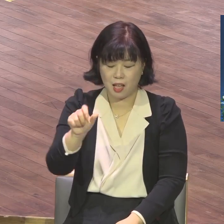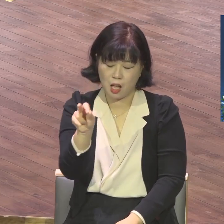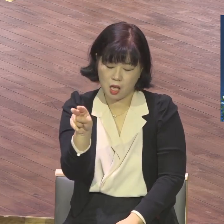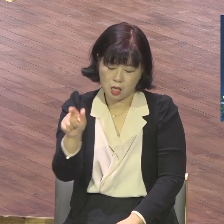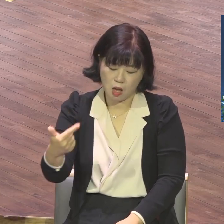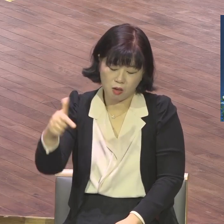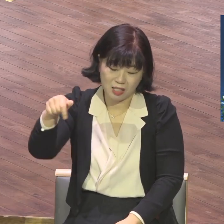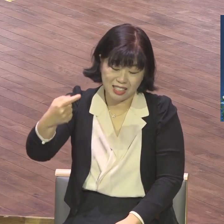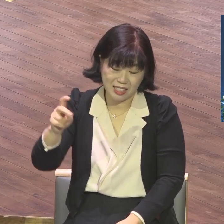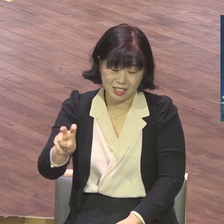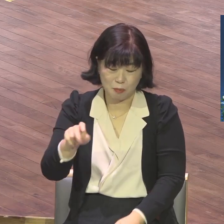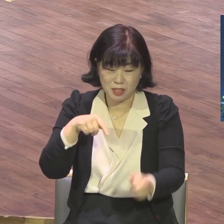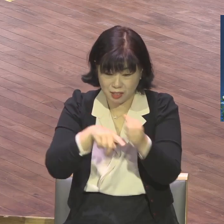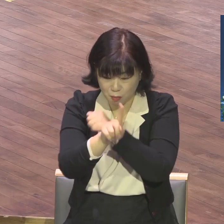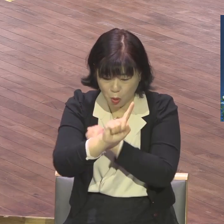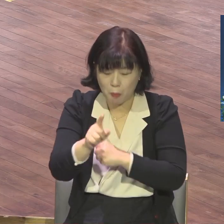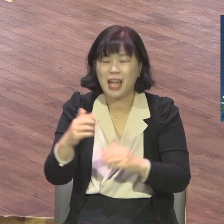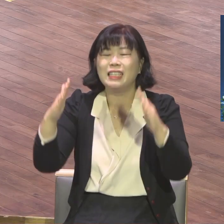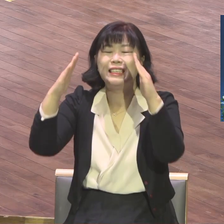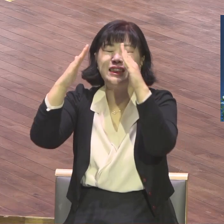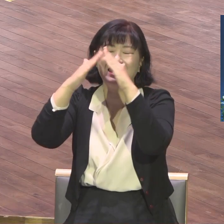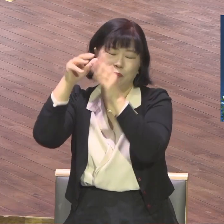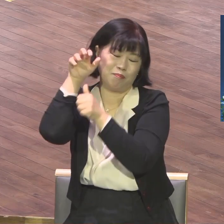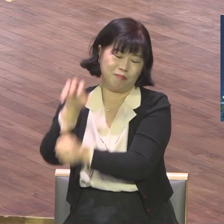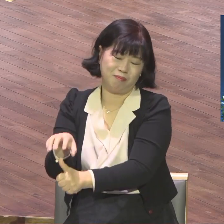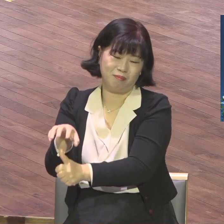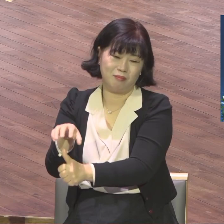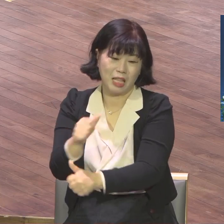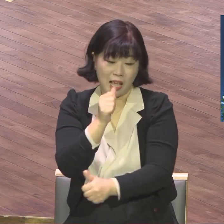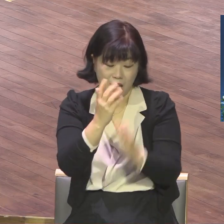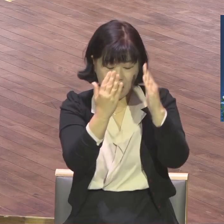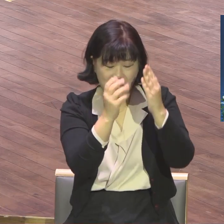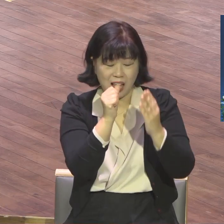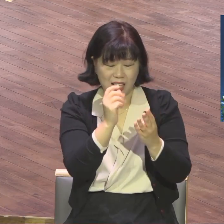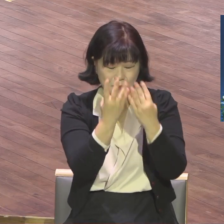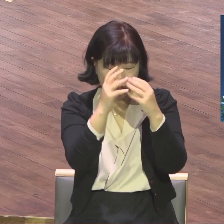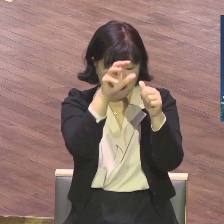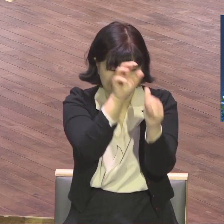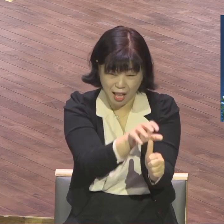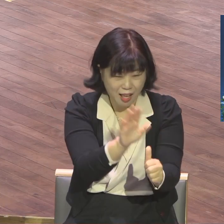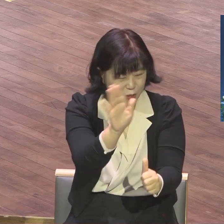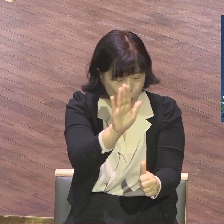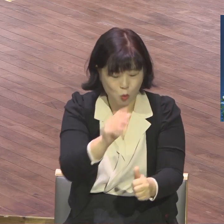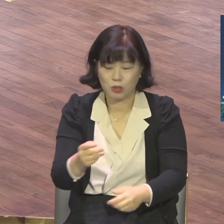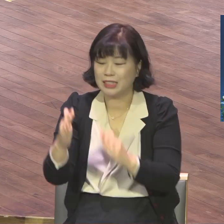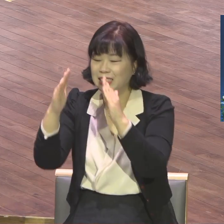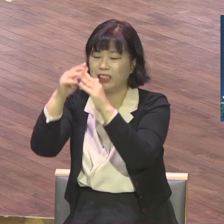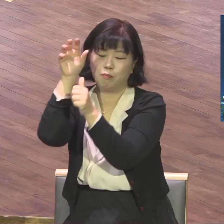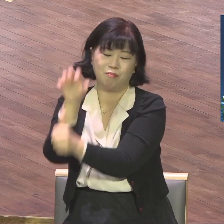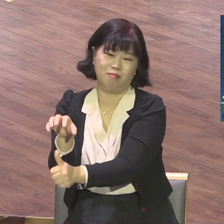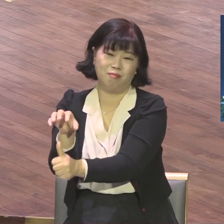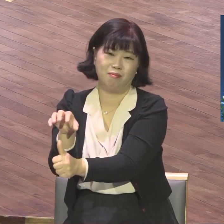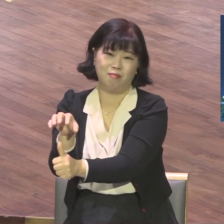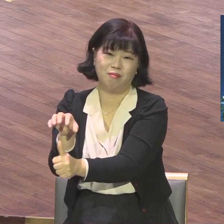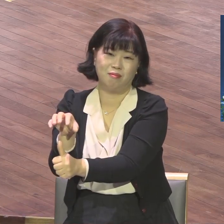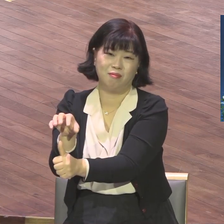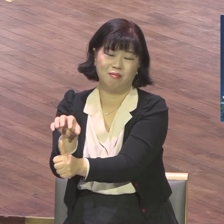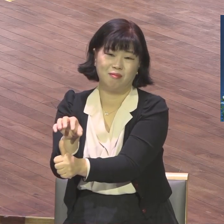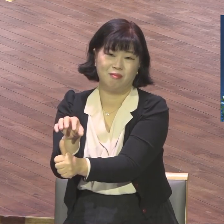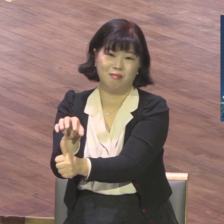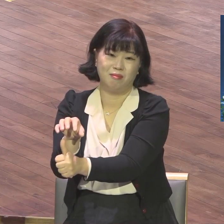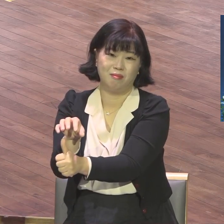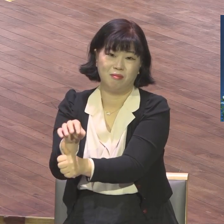이렇게 될 수 있었던 이유는요, 바울이 유라굴로 이 광풍 속에서 생사고락을 같이 했던